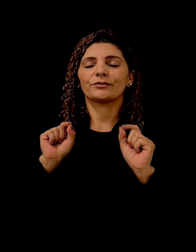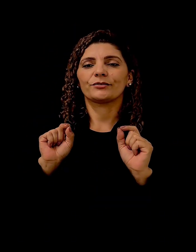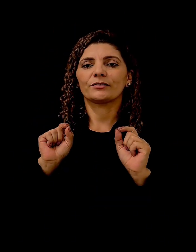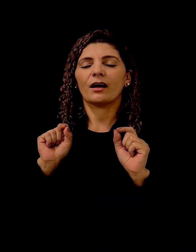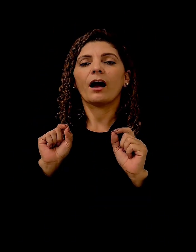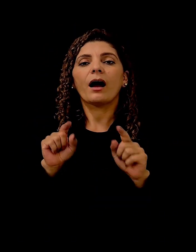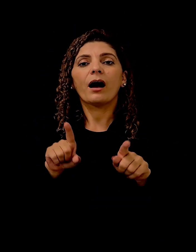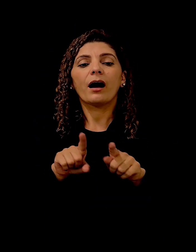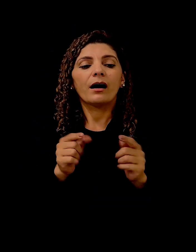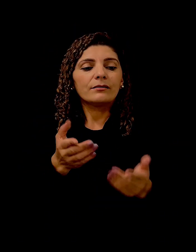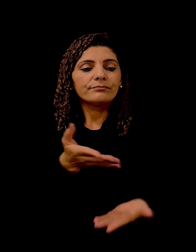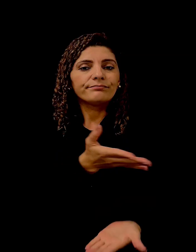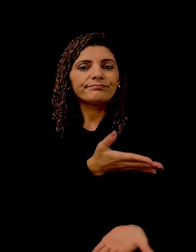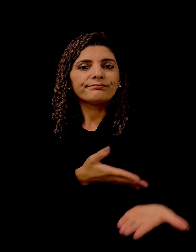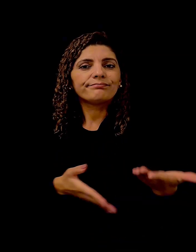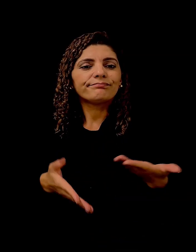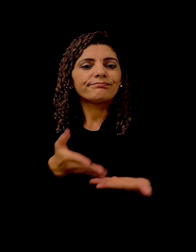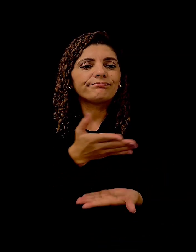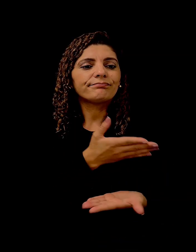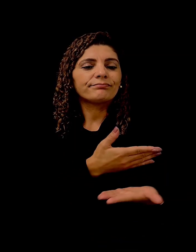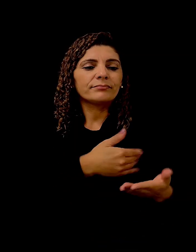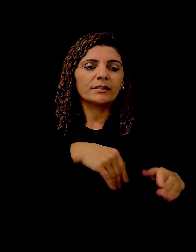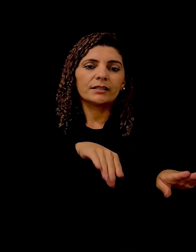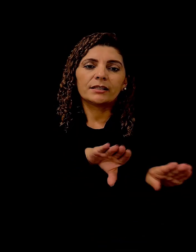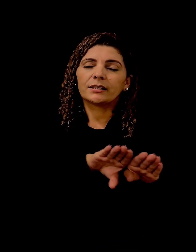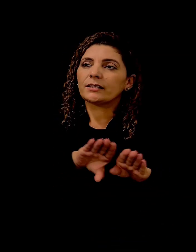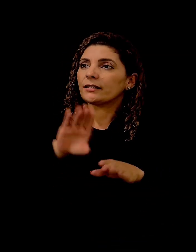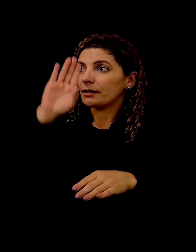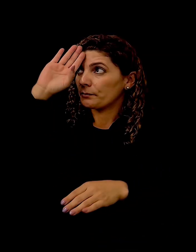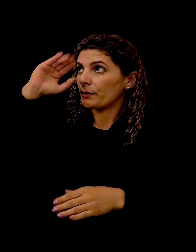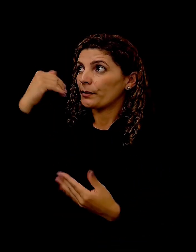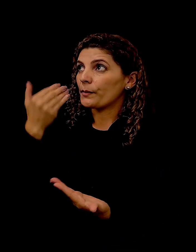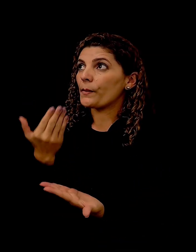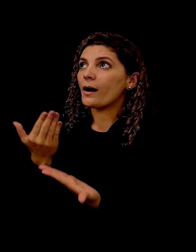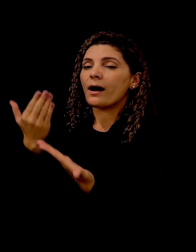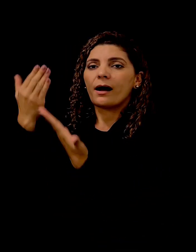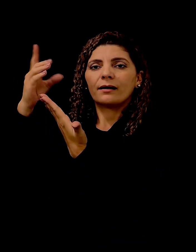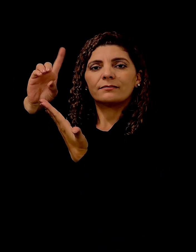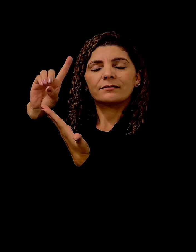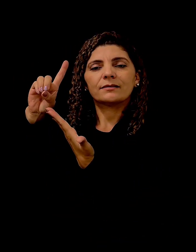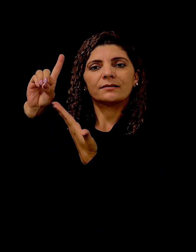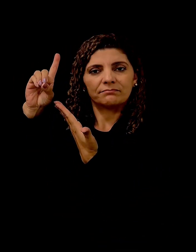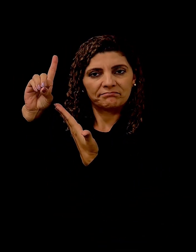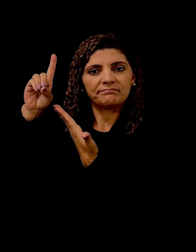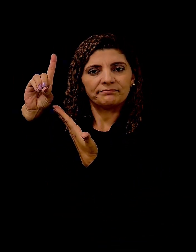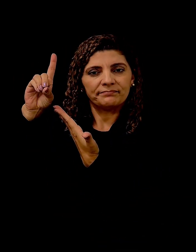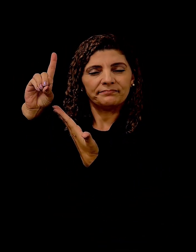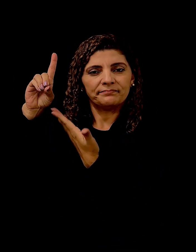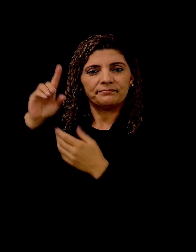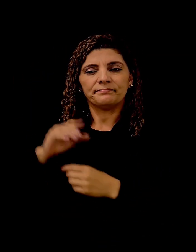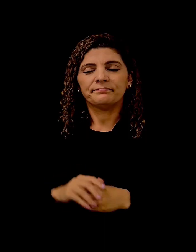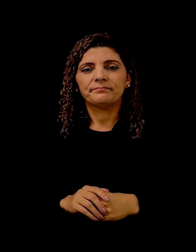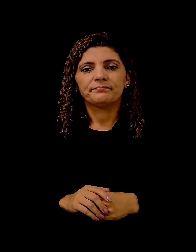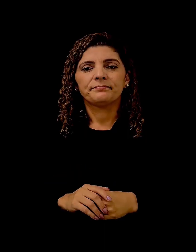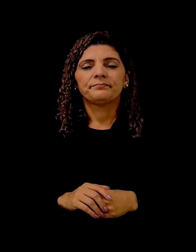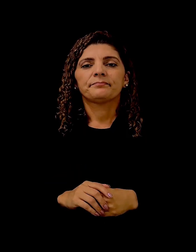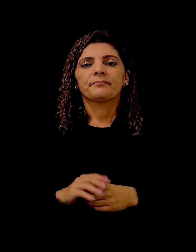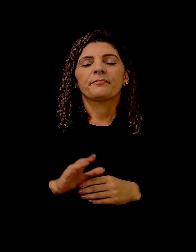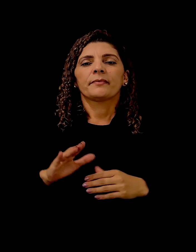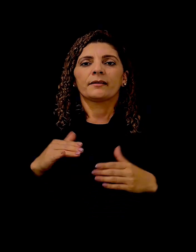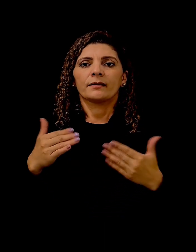relacionar com o Pai. E é óbvio, quando ele